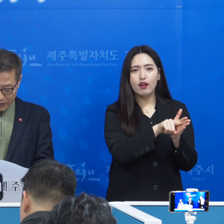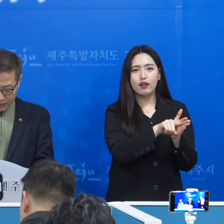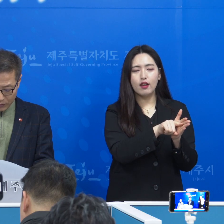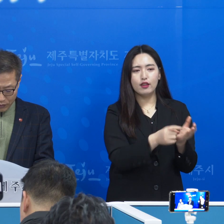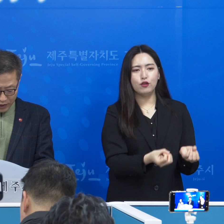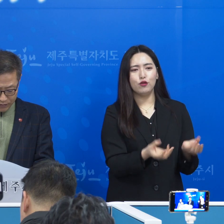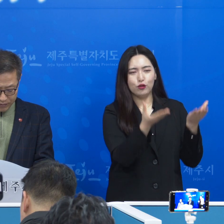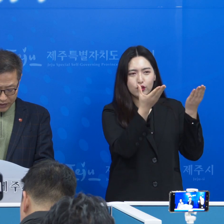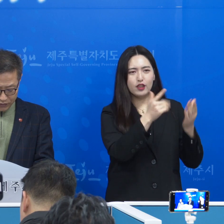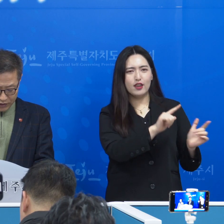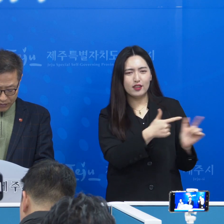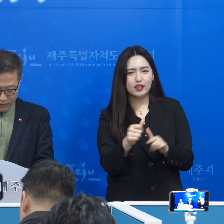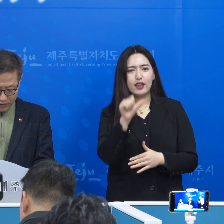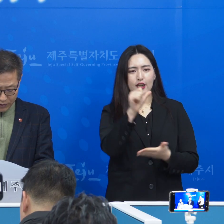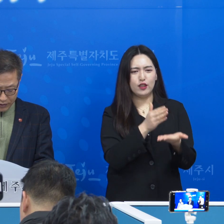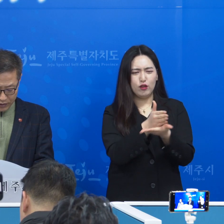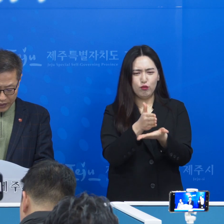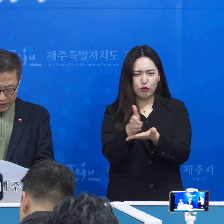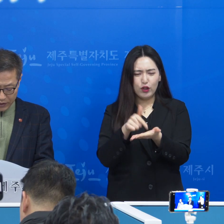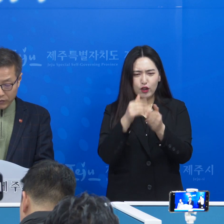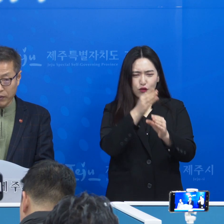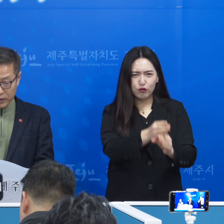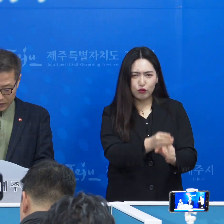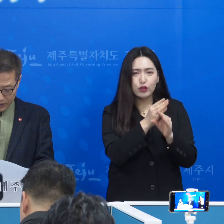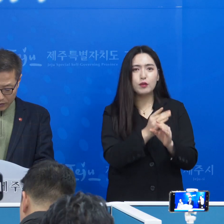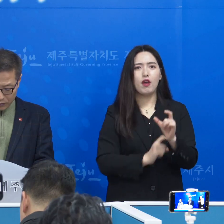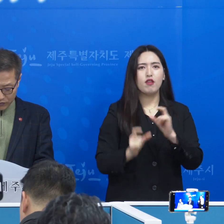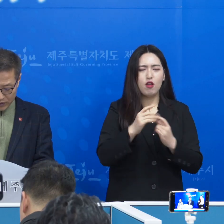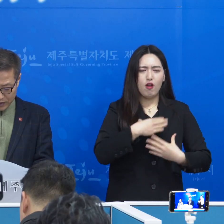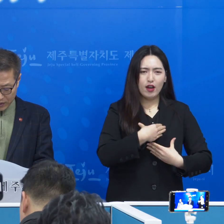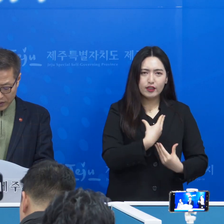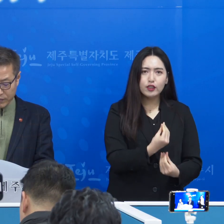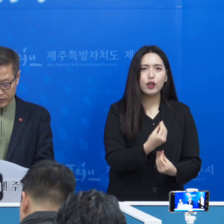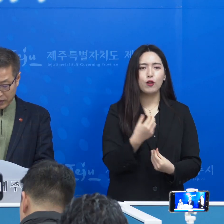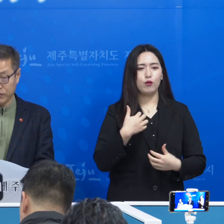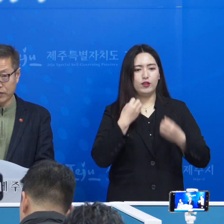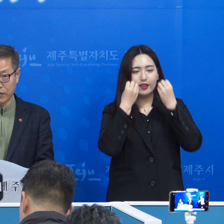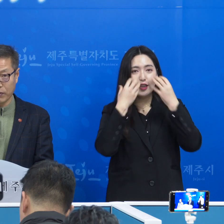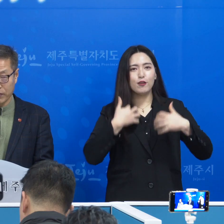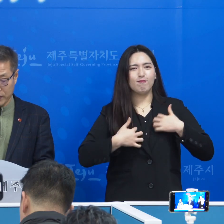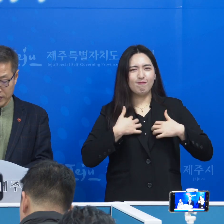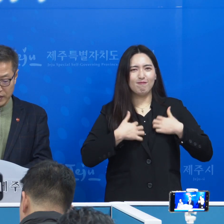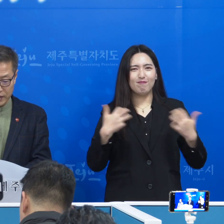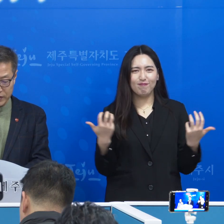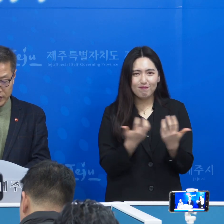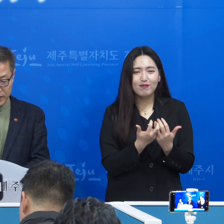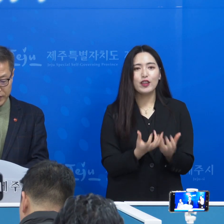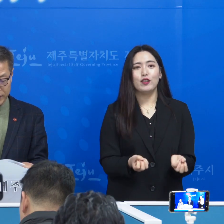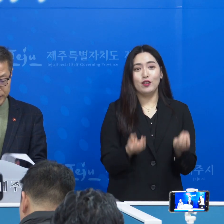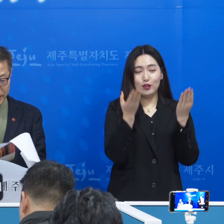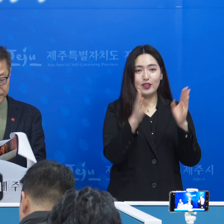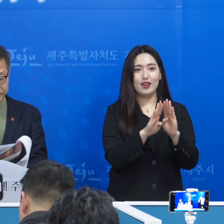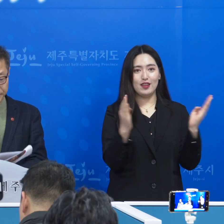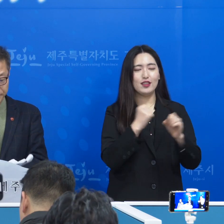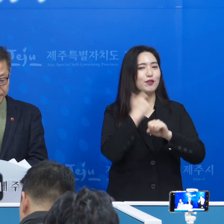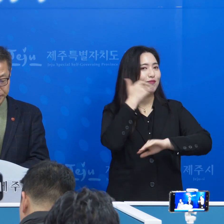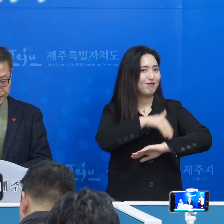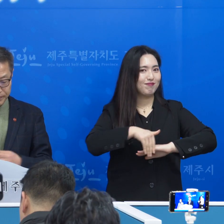보존하는 축제 등 5개 부분에 중점을 두어 더 안전하고 새로운 즐길거리가 풍성한 축제로 개최될